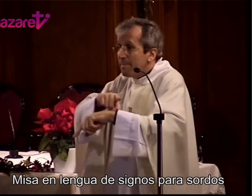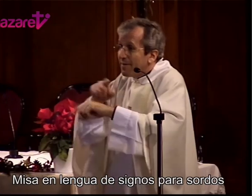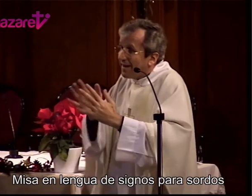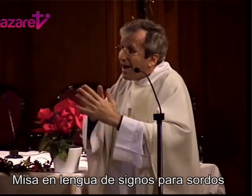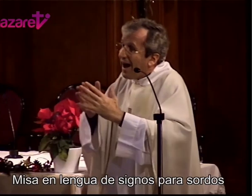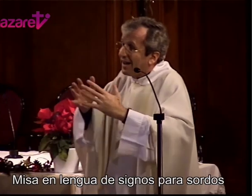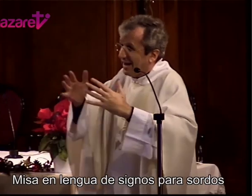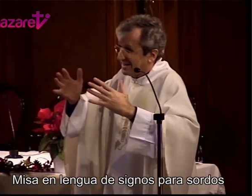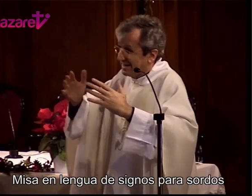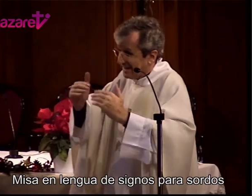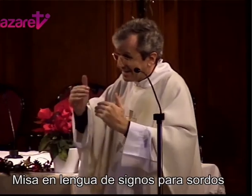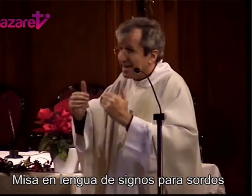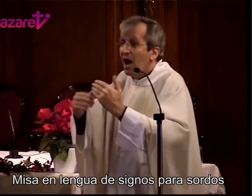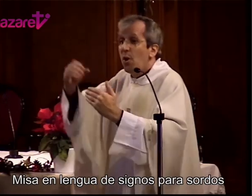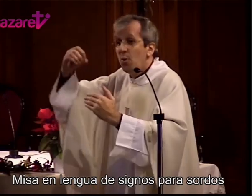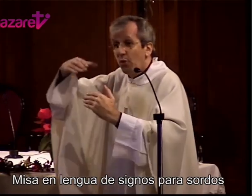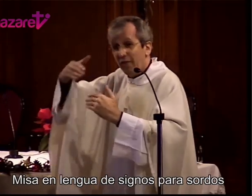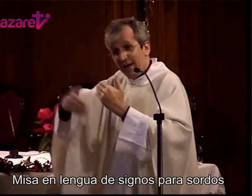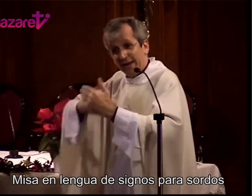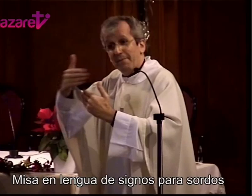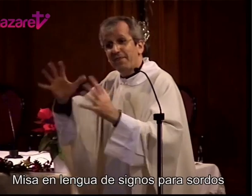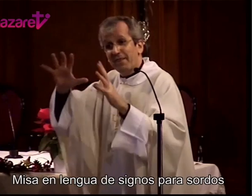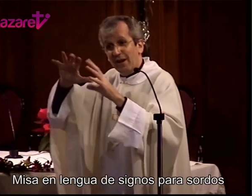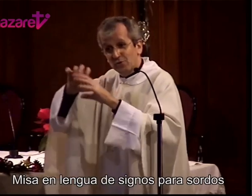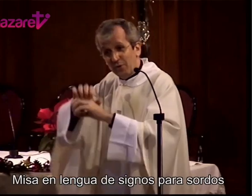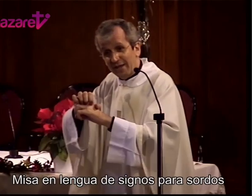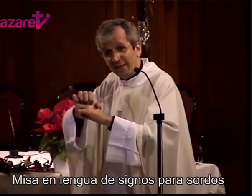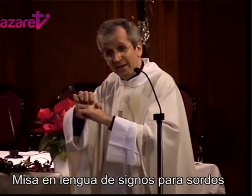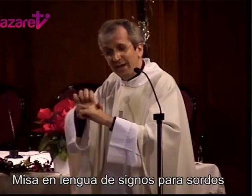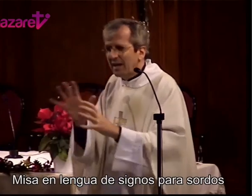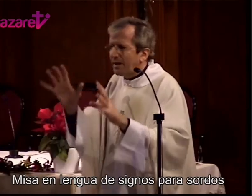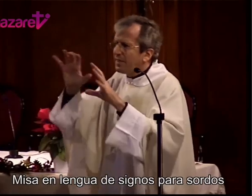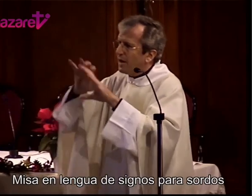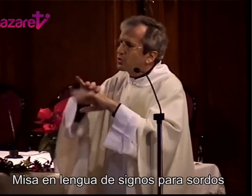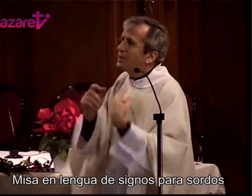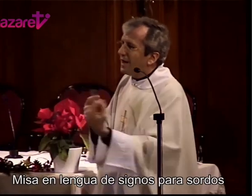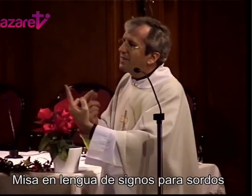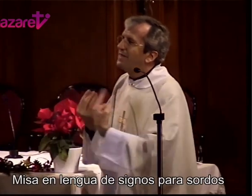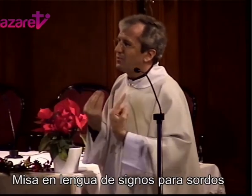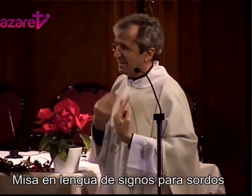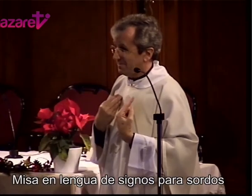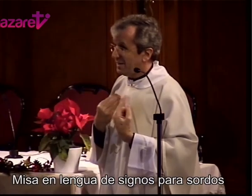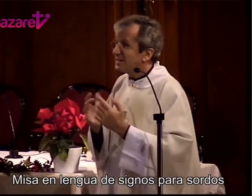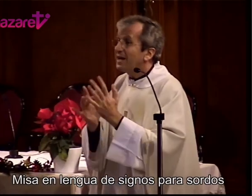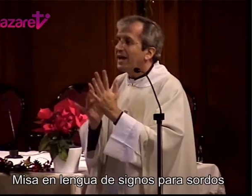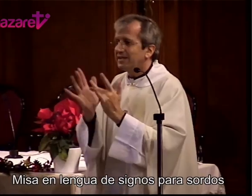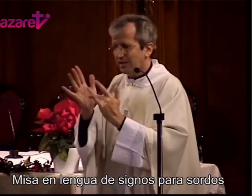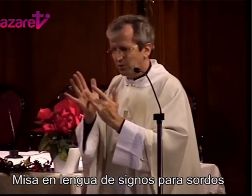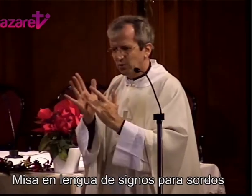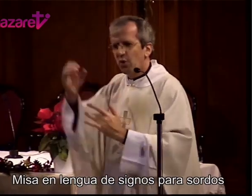empezará a alargarse. Es esa luz que vence la oscuridad. Que vence la oscuridad de nuestras vidas es Jesús,